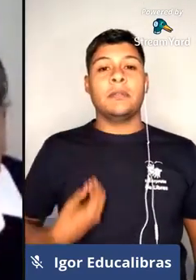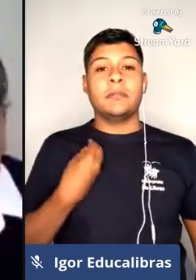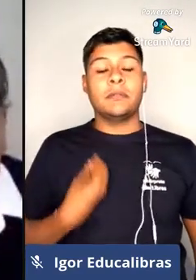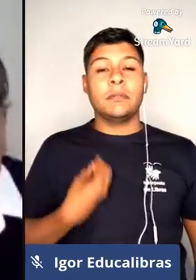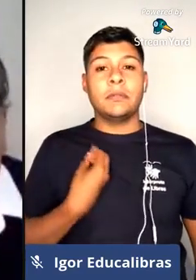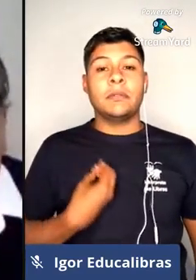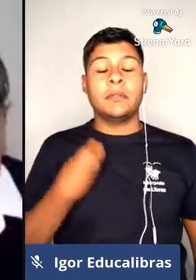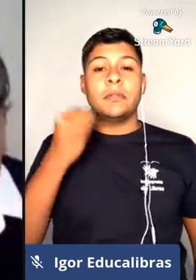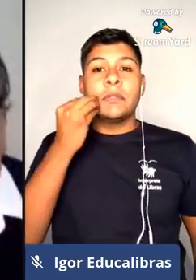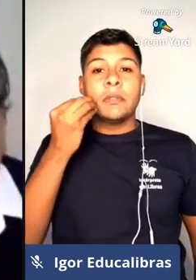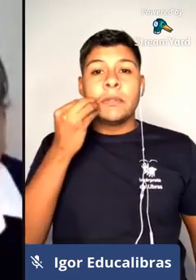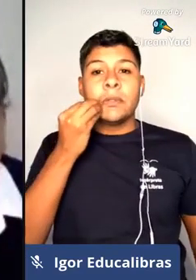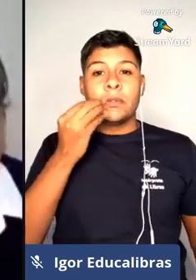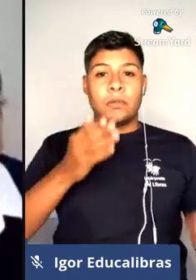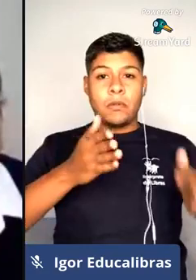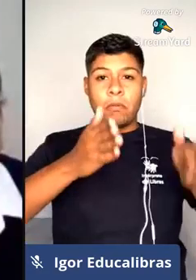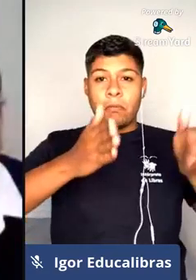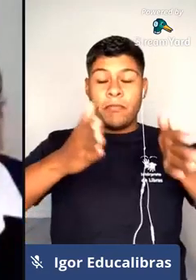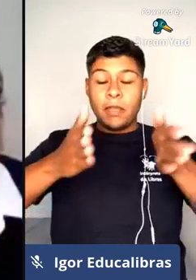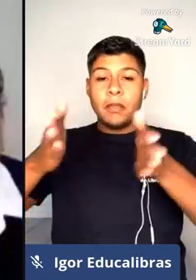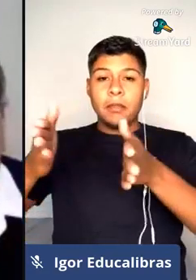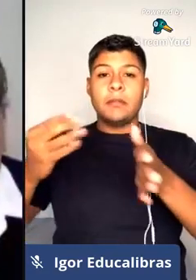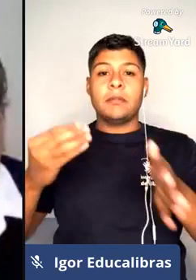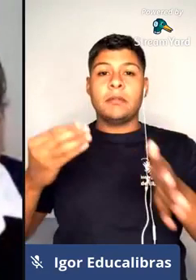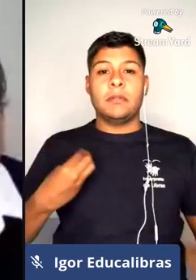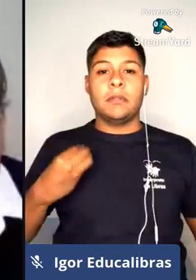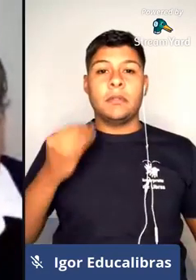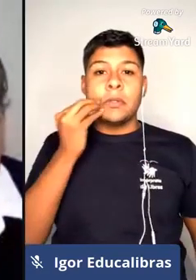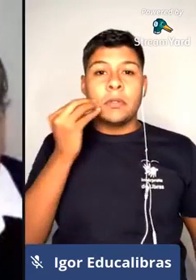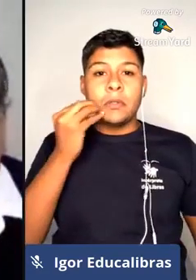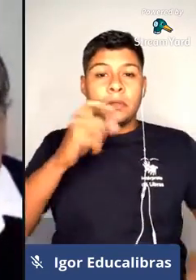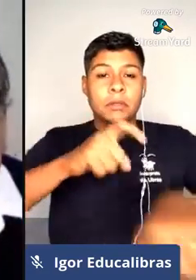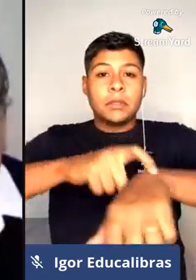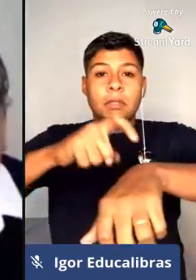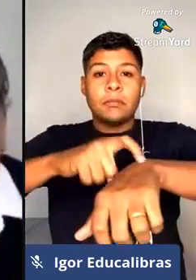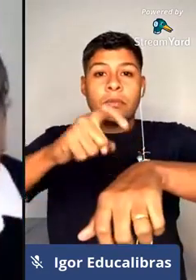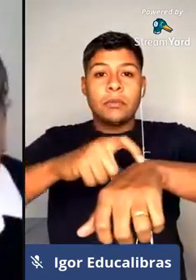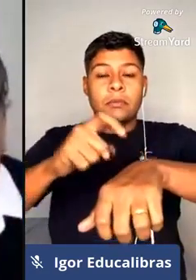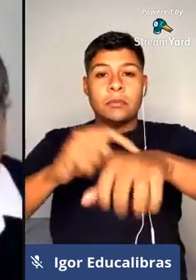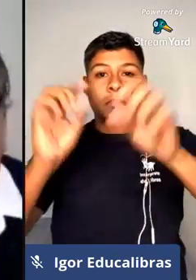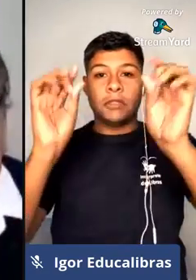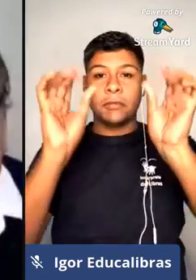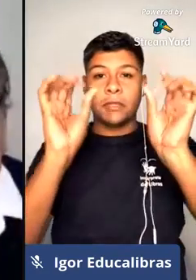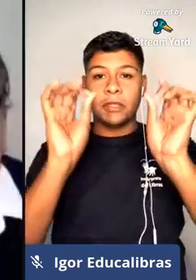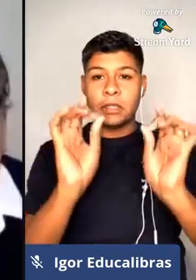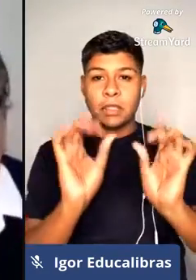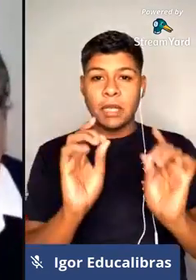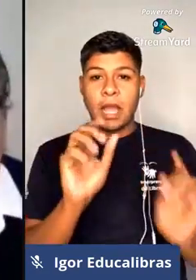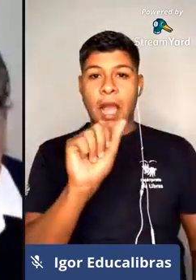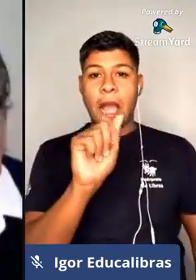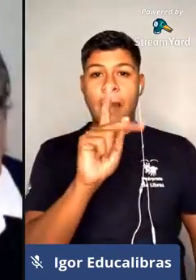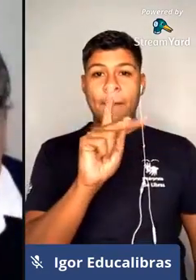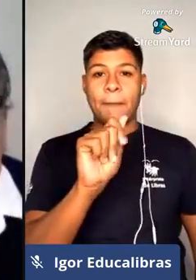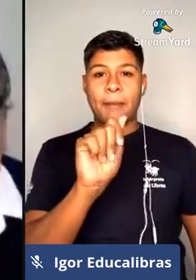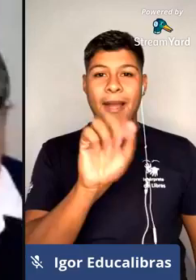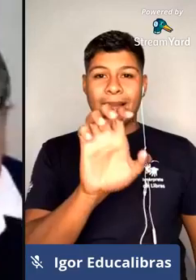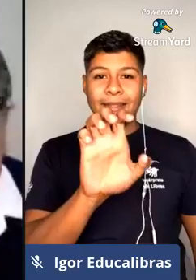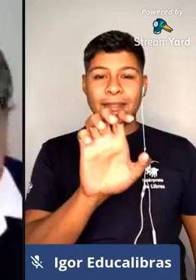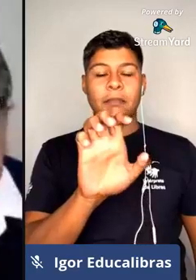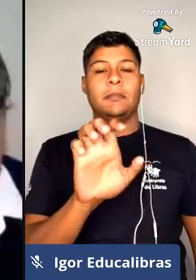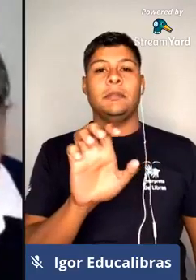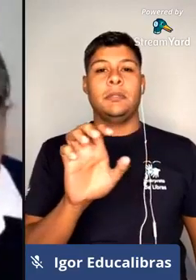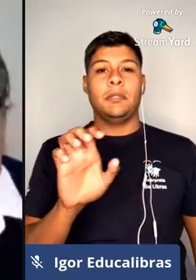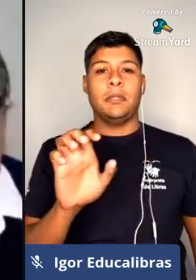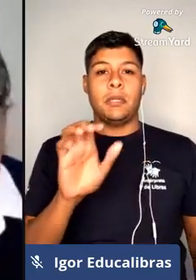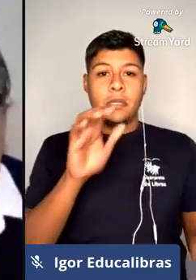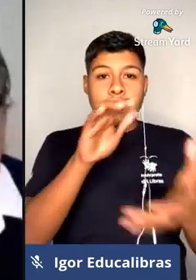num programa de apoio na época, excepcionais, né, na APAE, onde a minha